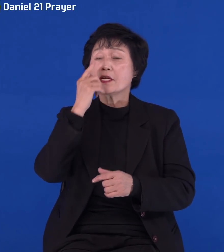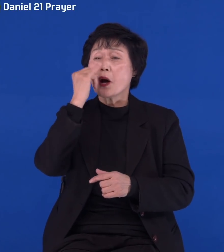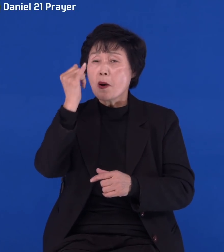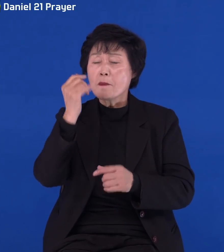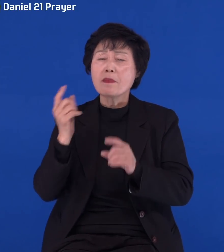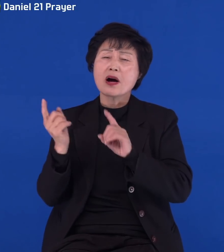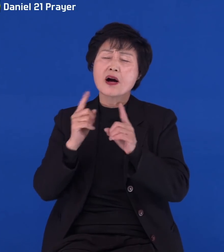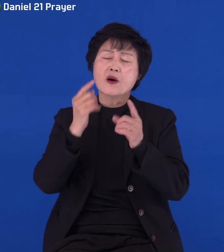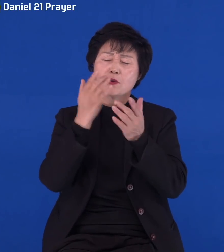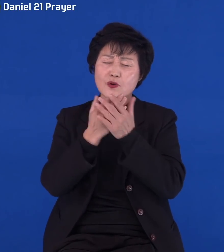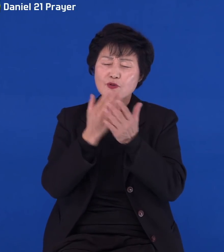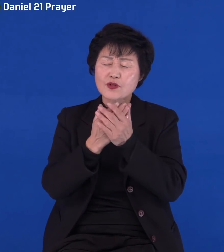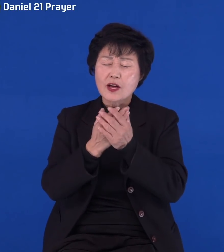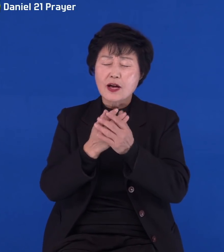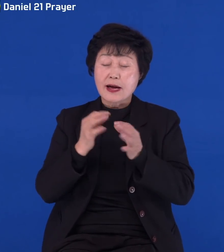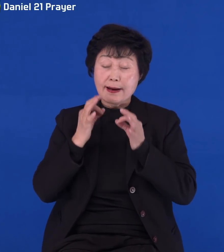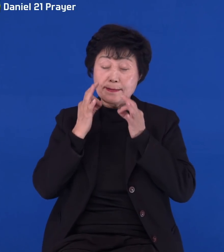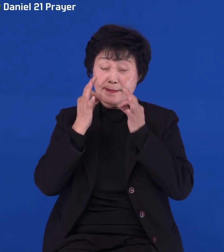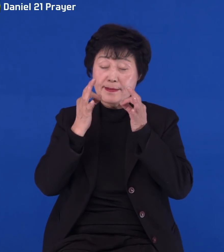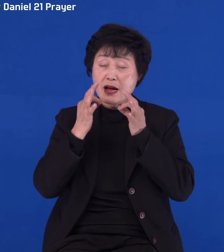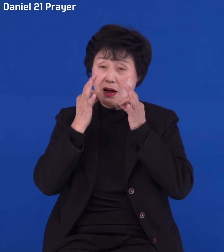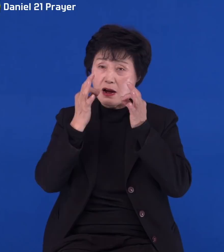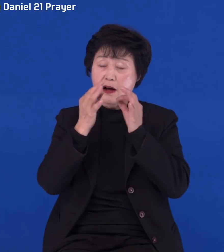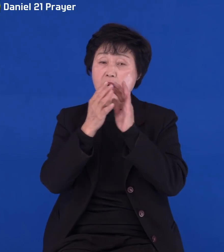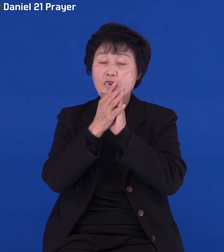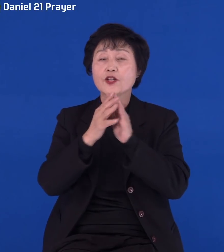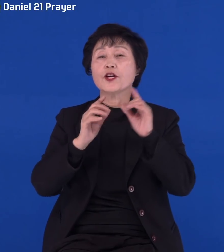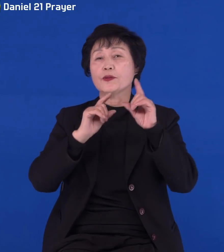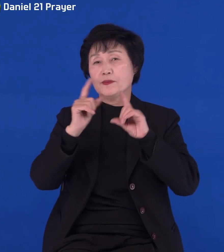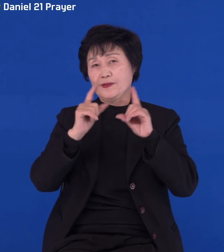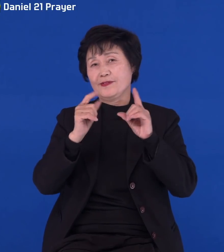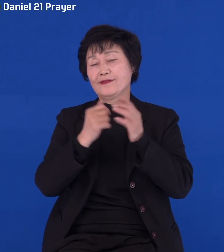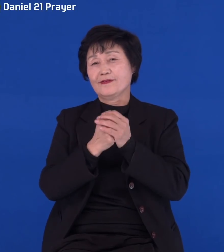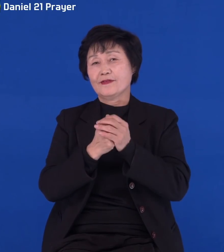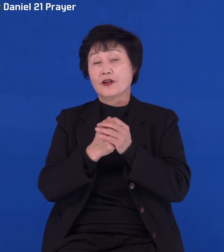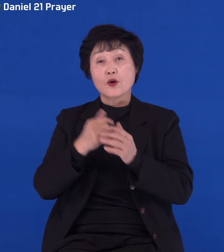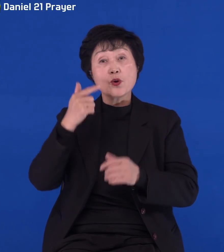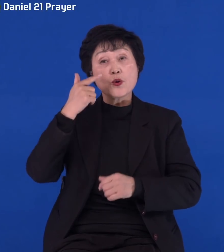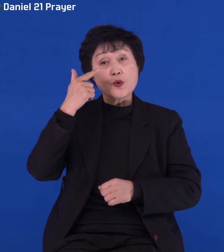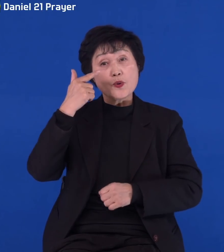기도했습니다. 그리고 6개월이 지납니다.